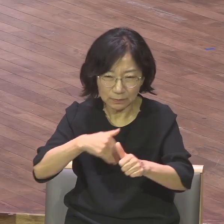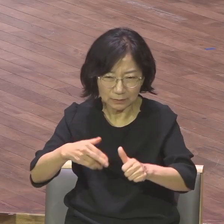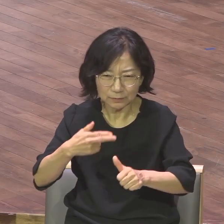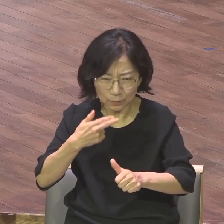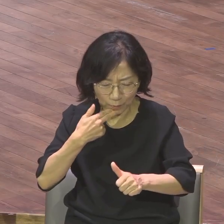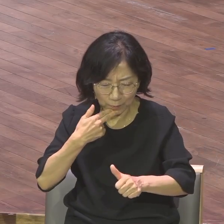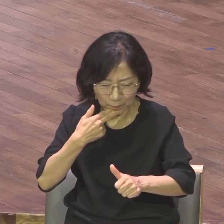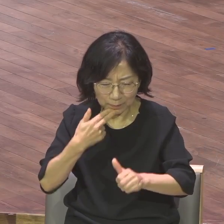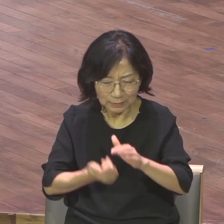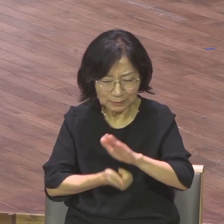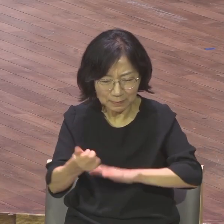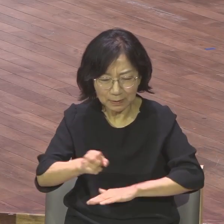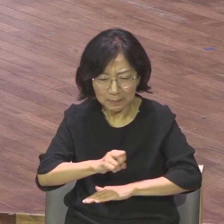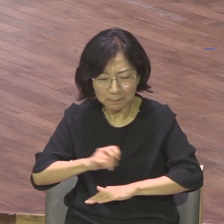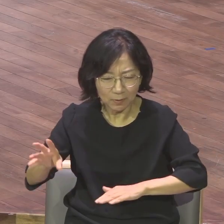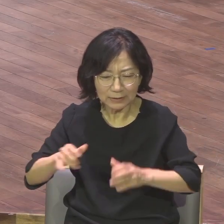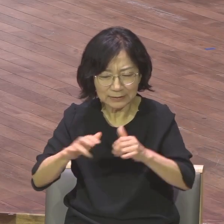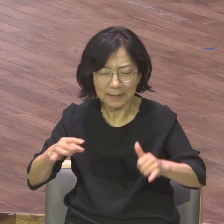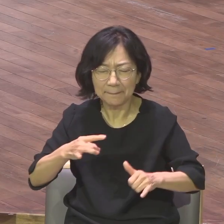그래서